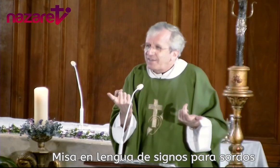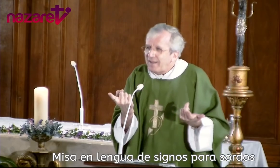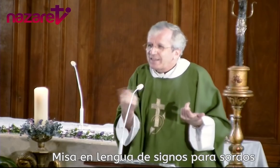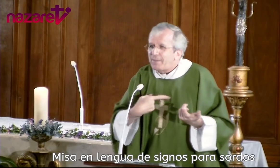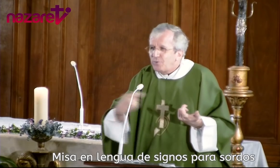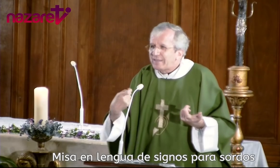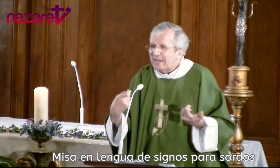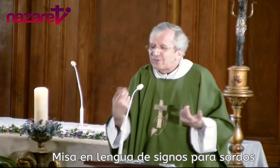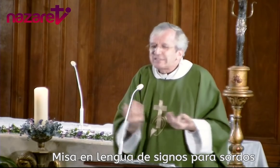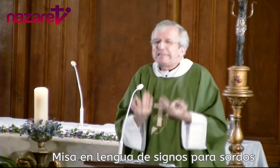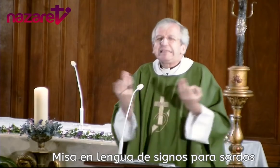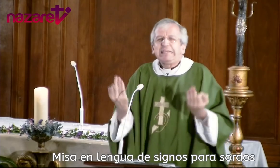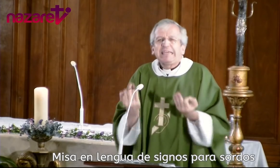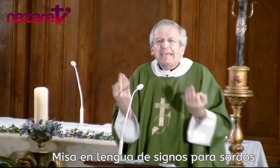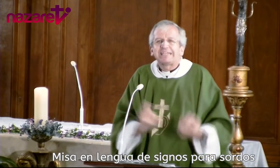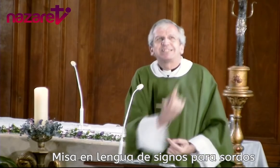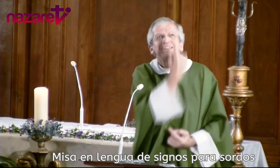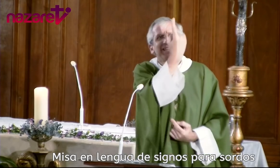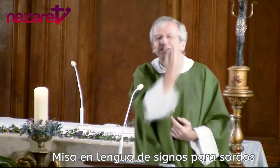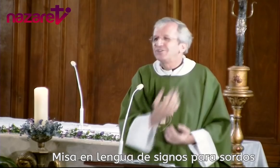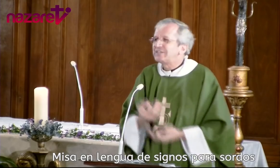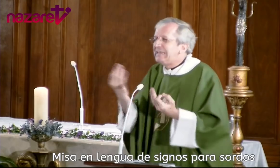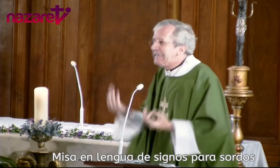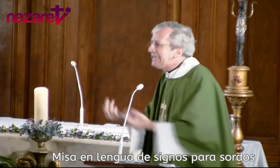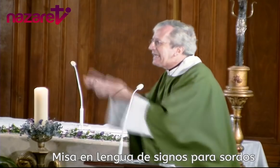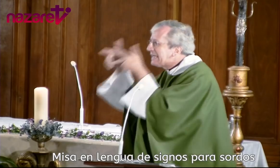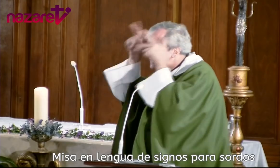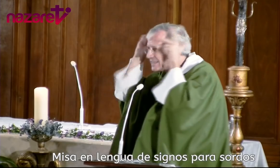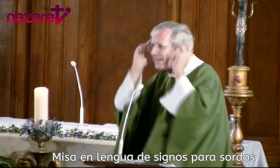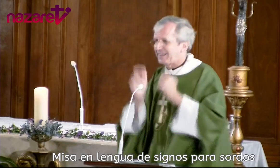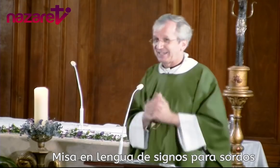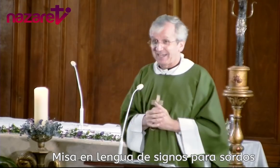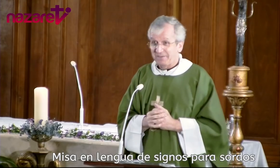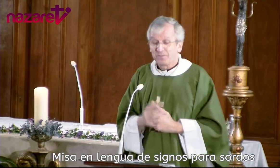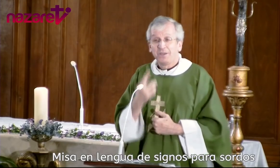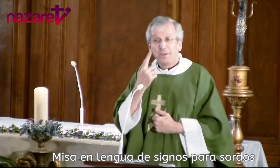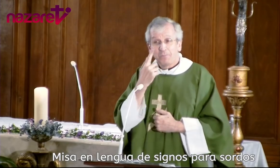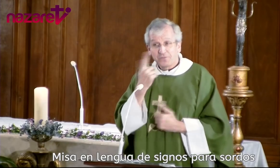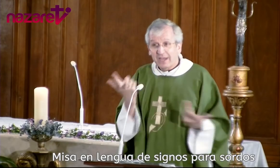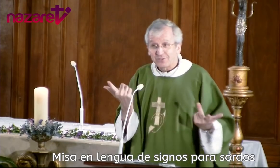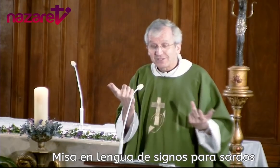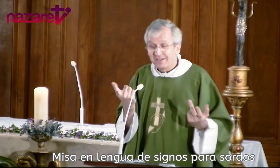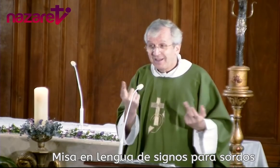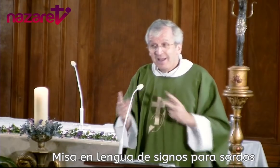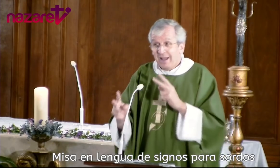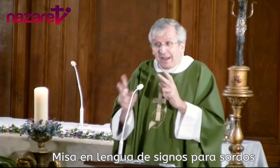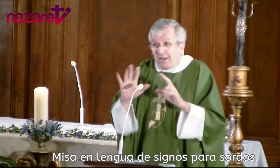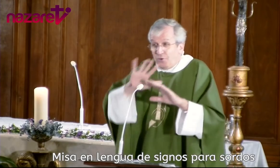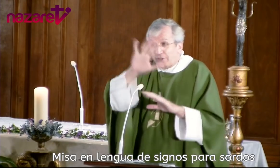falta preguntarnos, ¿y qué es de Dios? ¿Y qué es del César? Pues fijaros, no tenemos